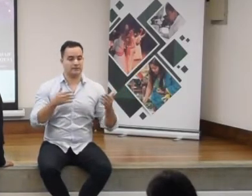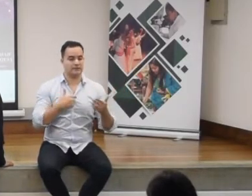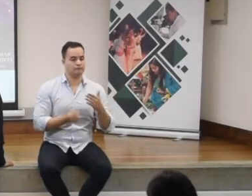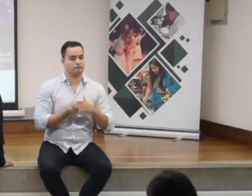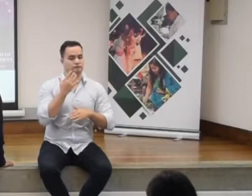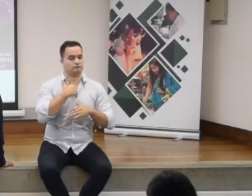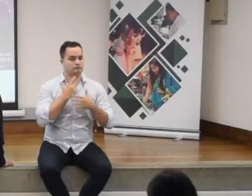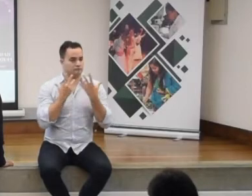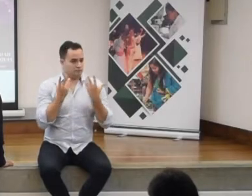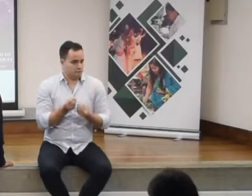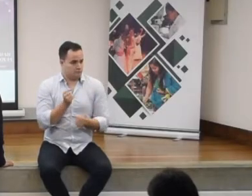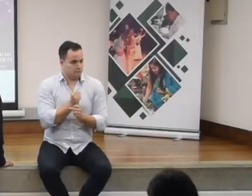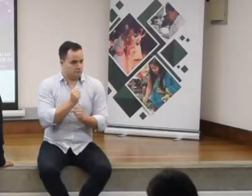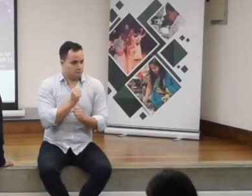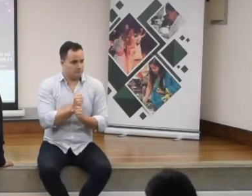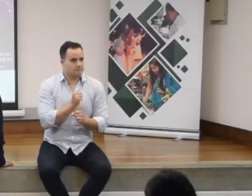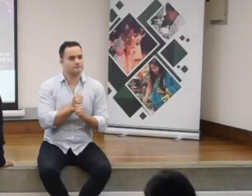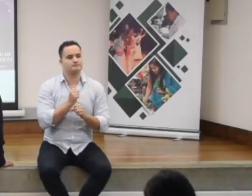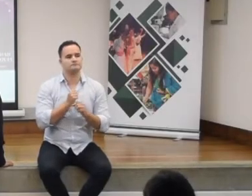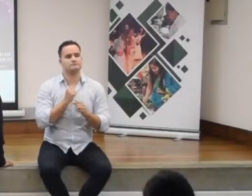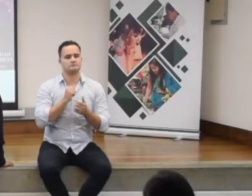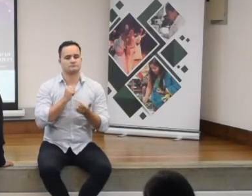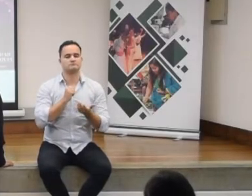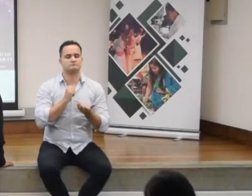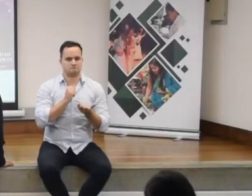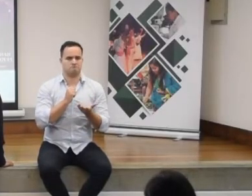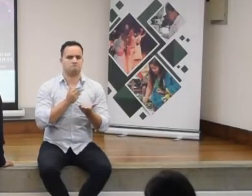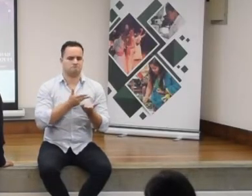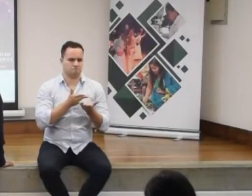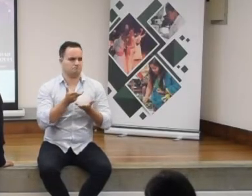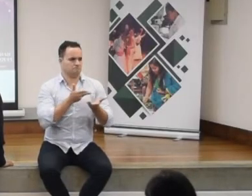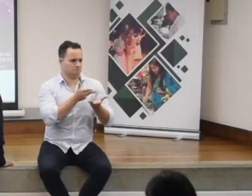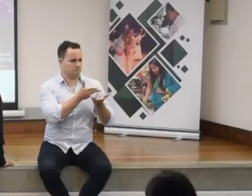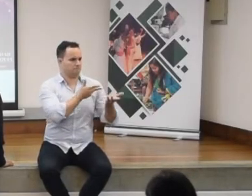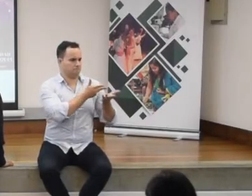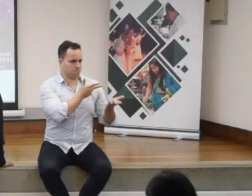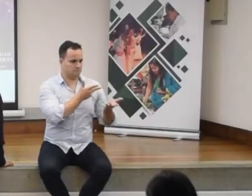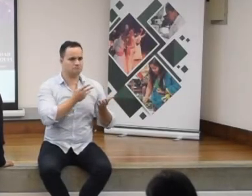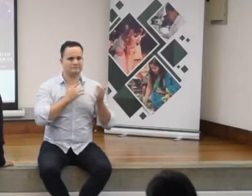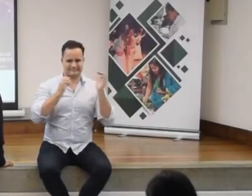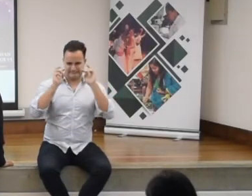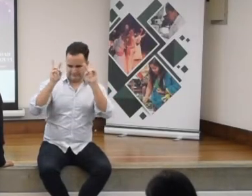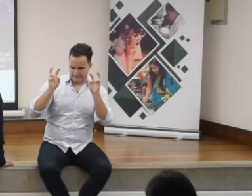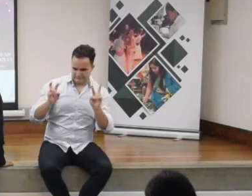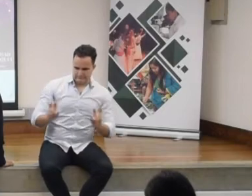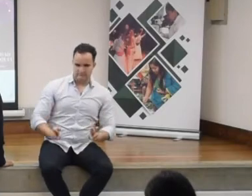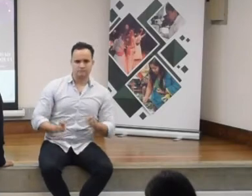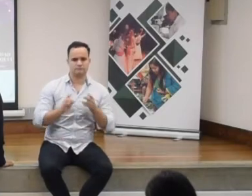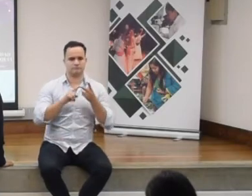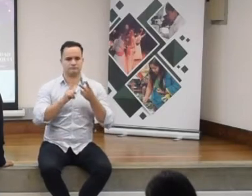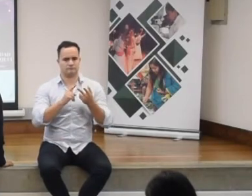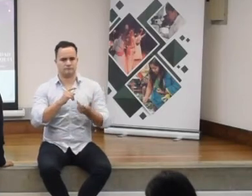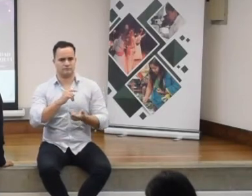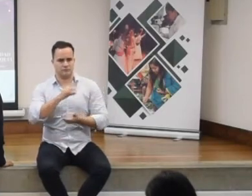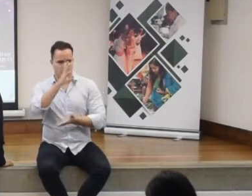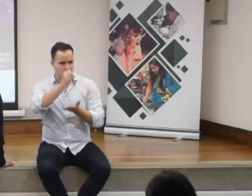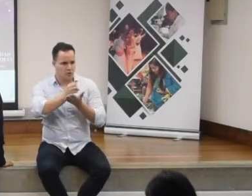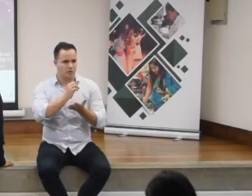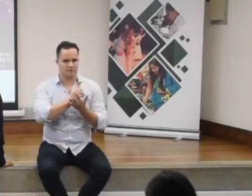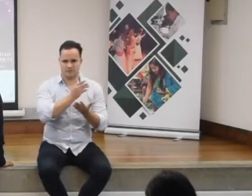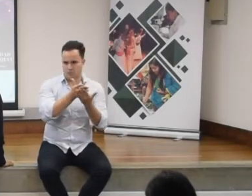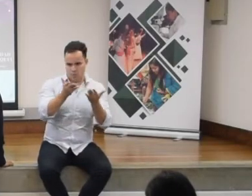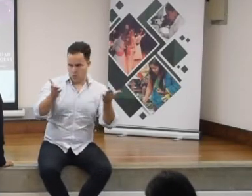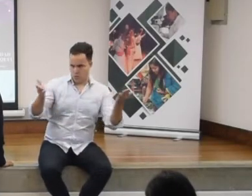yo creería que pues un encuentro alrededor de este tema, con todas las voces, los actores, las actrices que están aquí